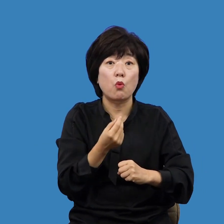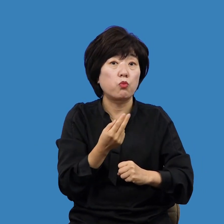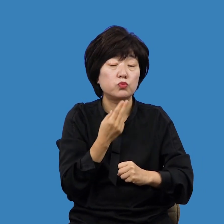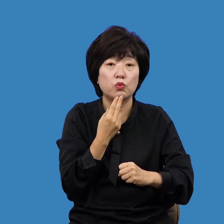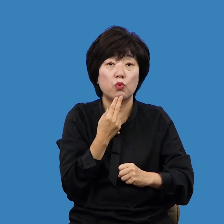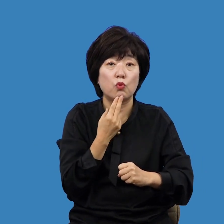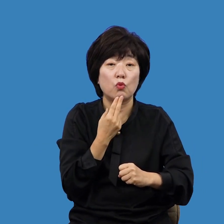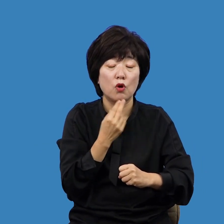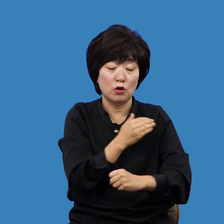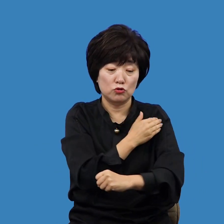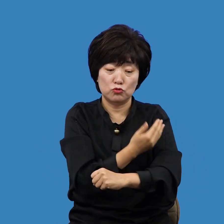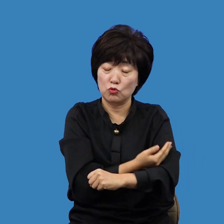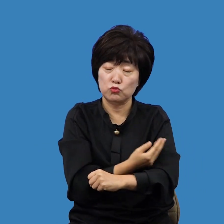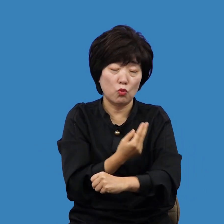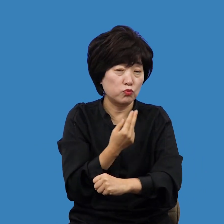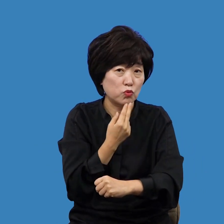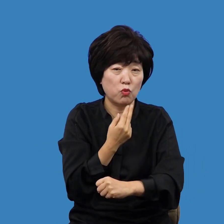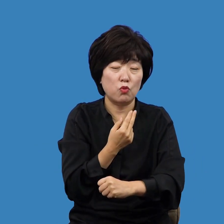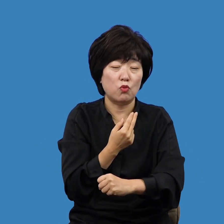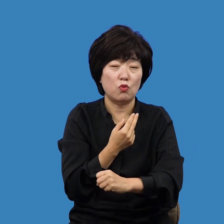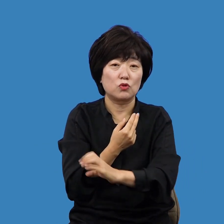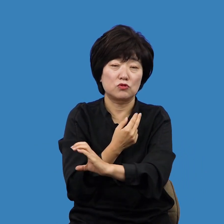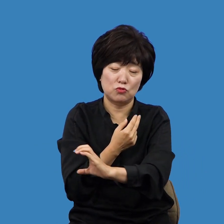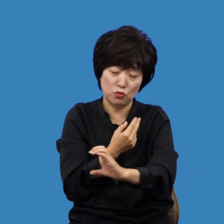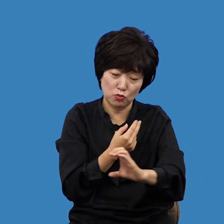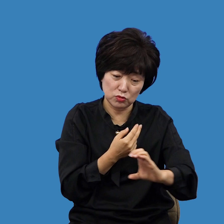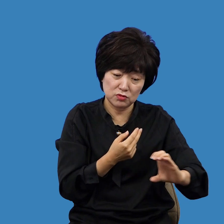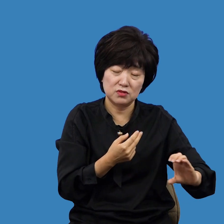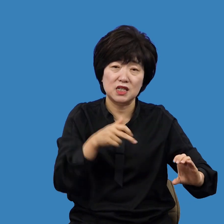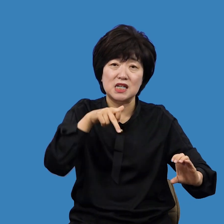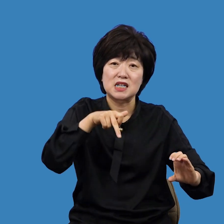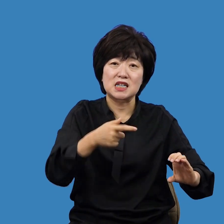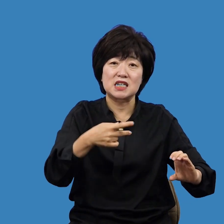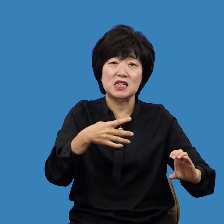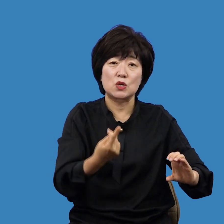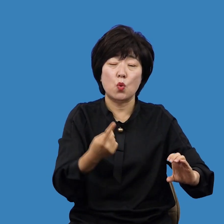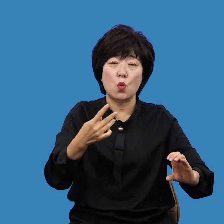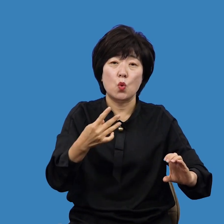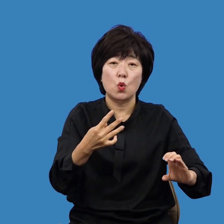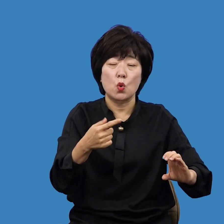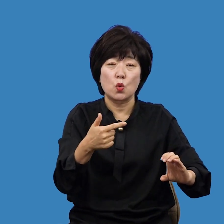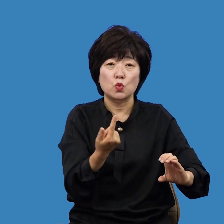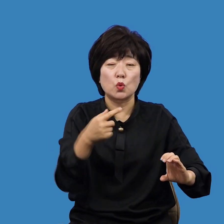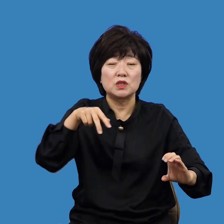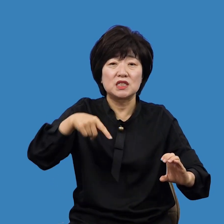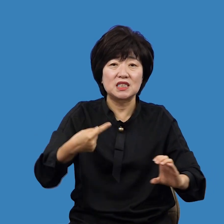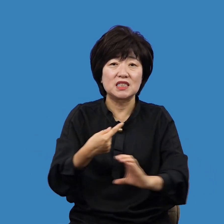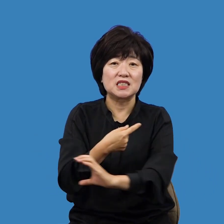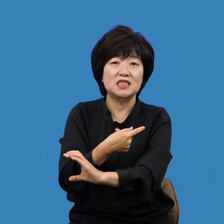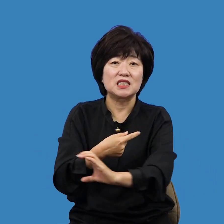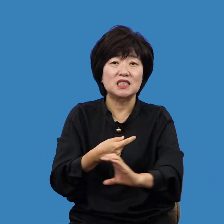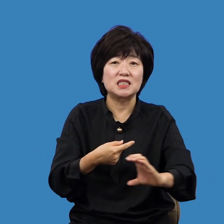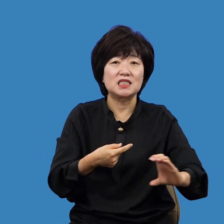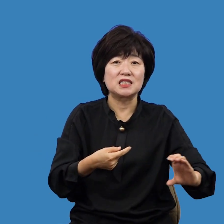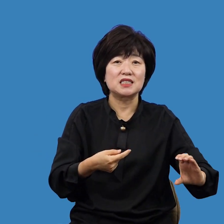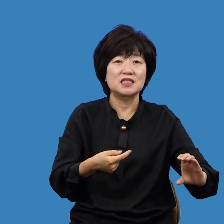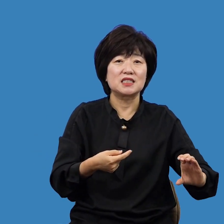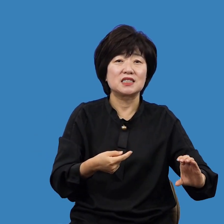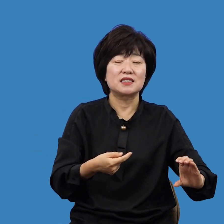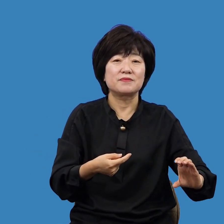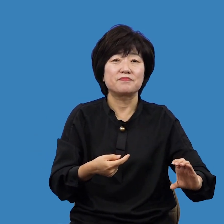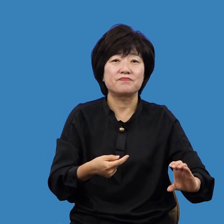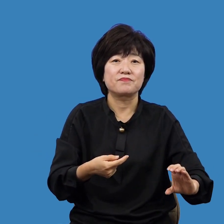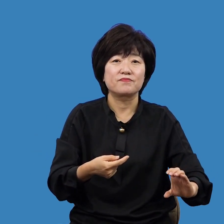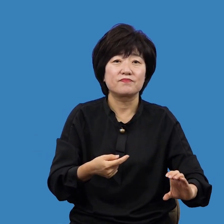거야. 능력도 마찬가지고 하여간 이 영에 속한 개념들이 있거든요. 그게 없는 곳이 크로노스의 시공간이거든.